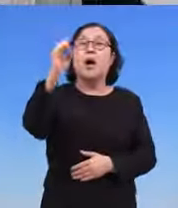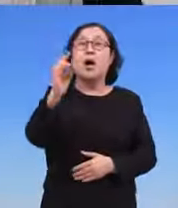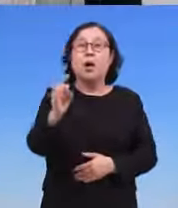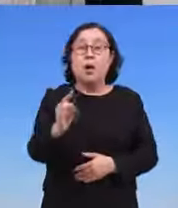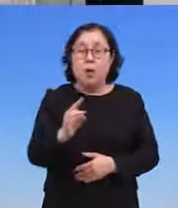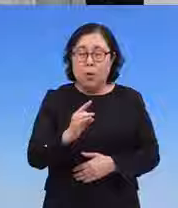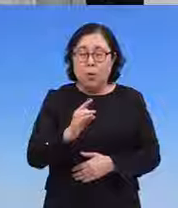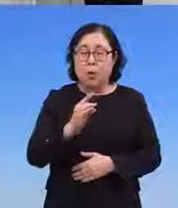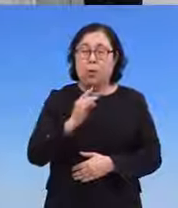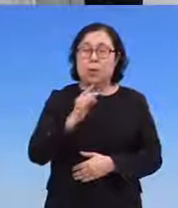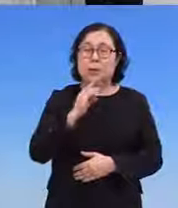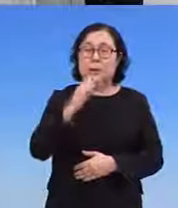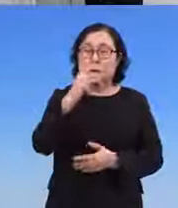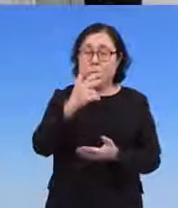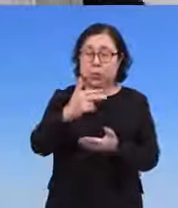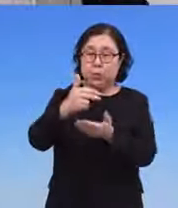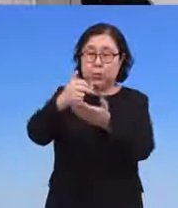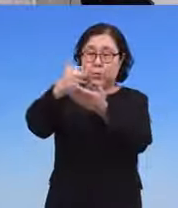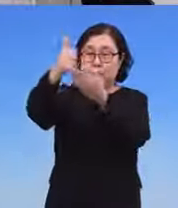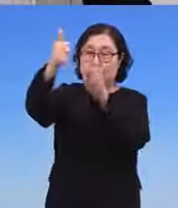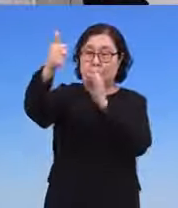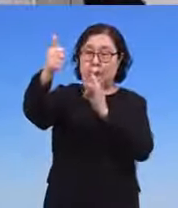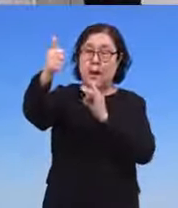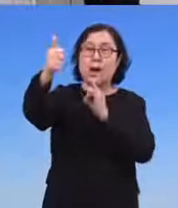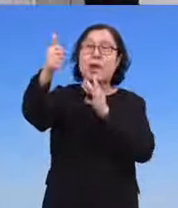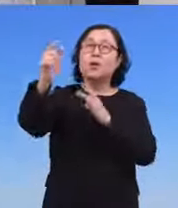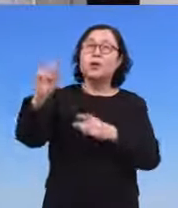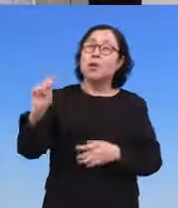따라갑니다. 오직 주만 높임 받으소서.